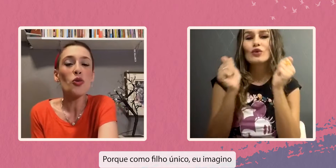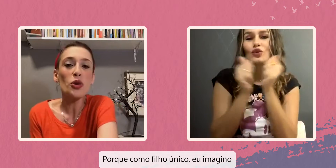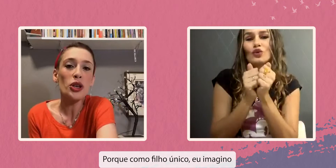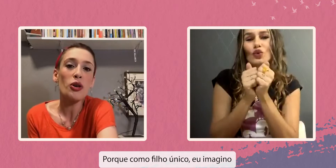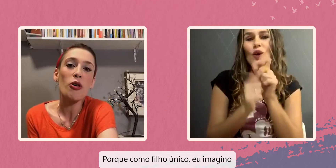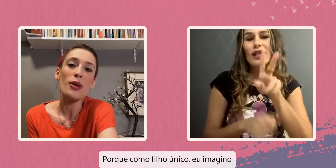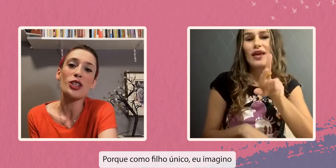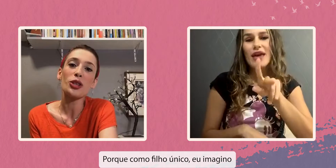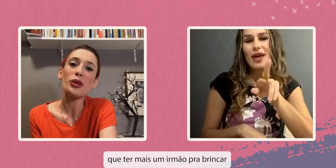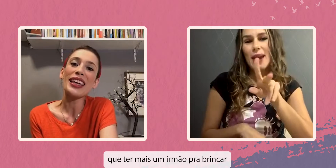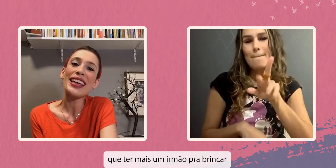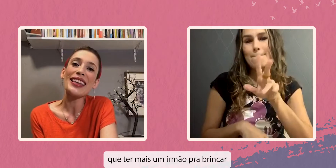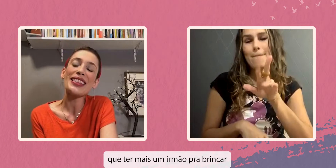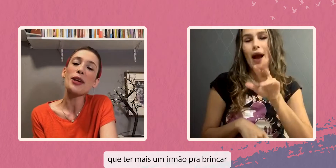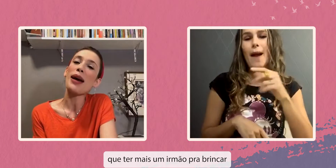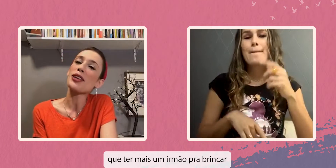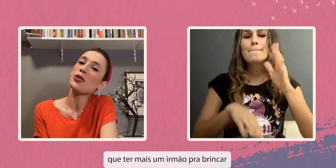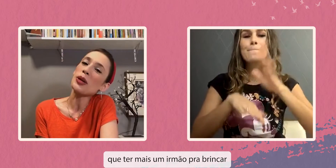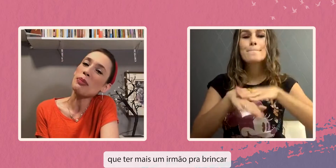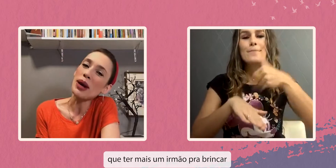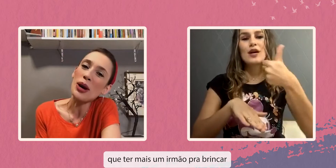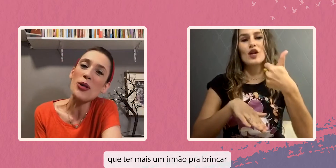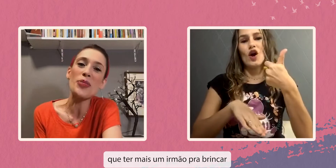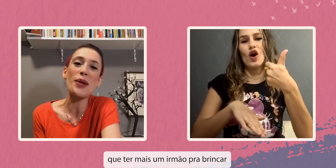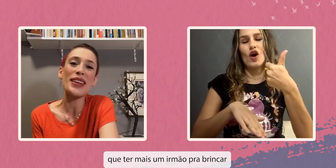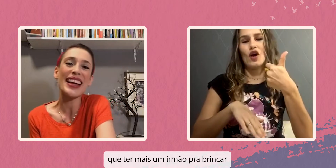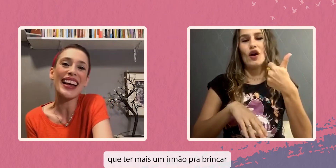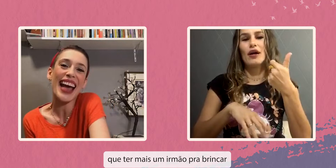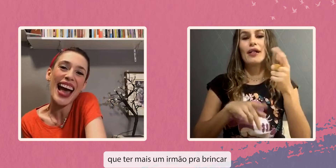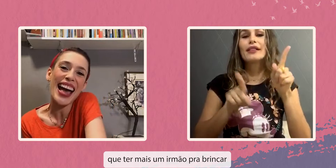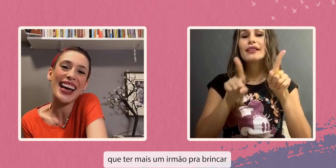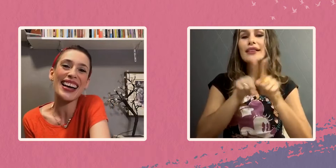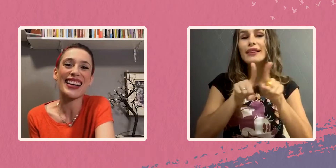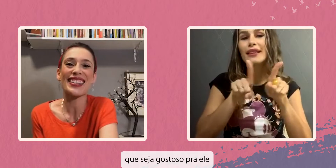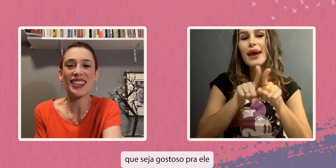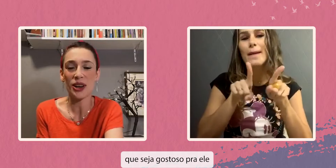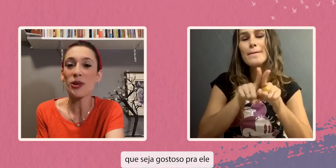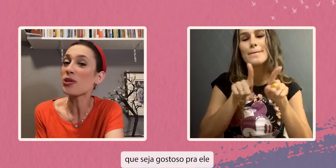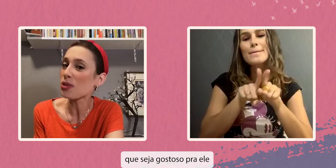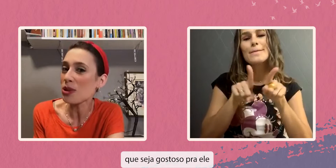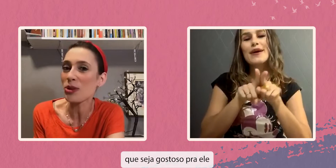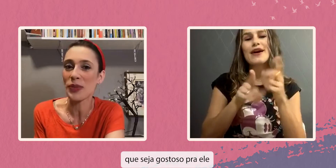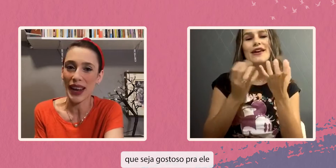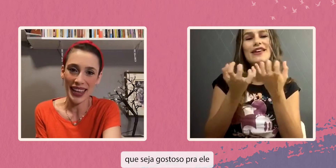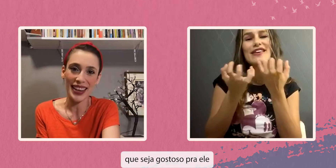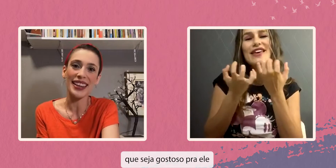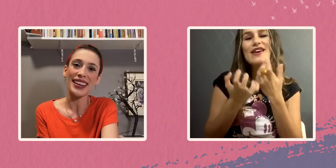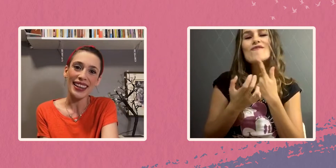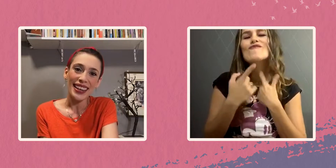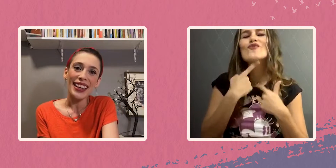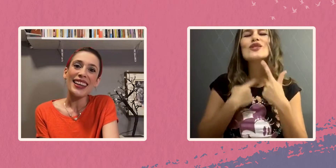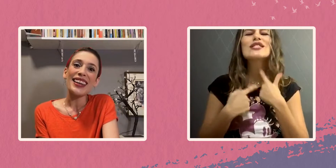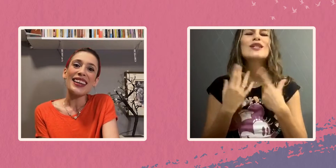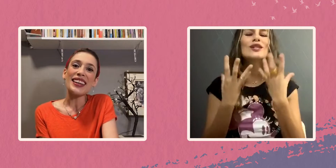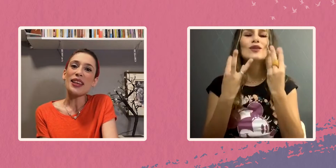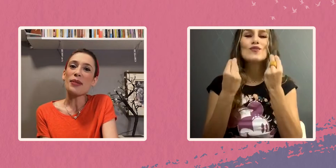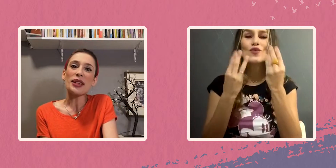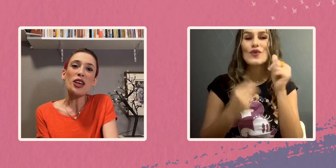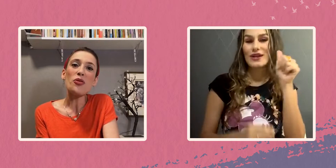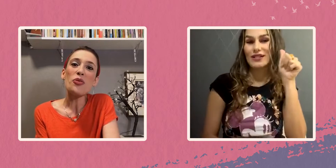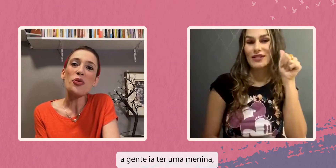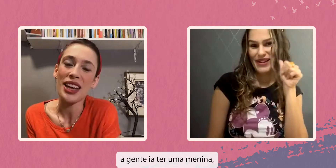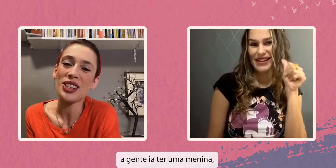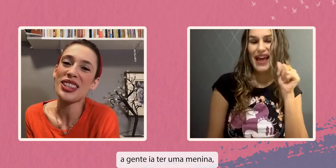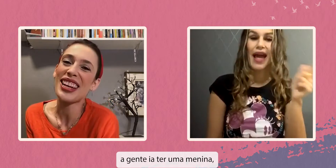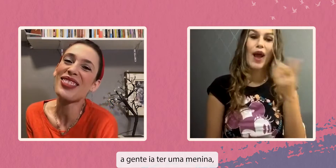filho único, eu imagino que ter mais pão para brincar seja gostoso para ele. Eu